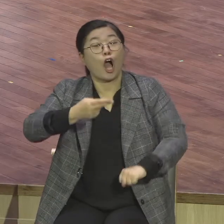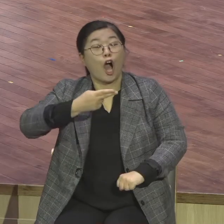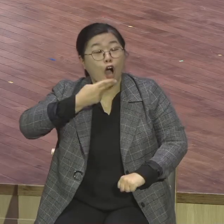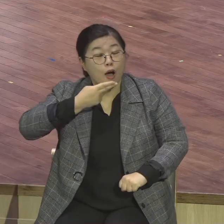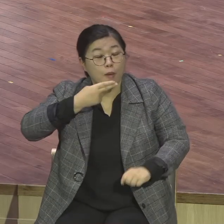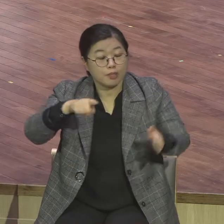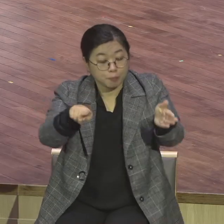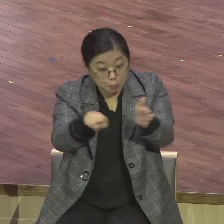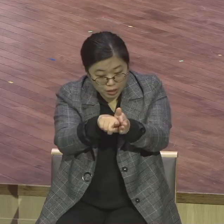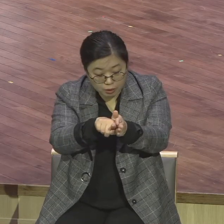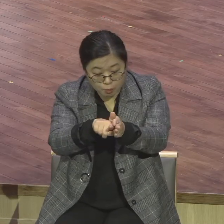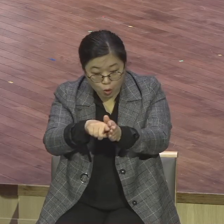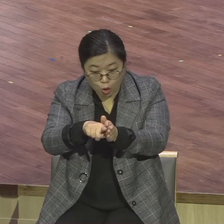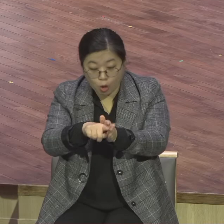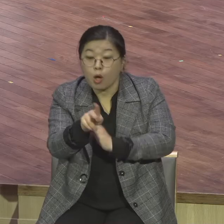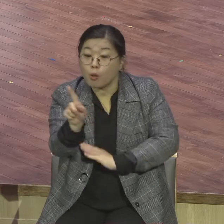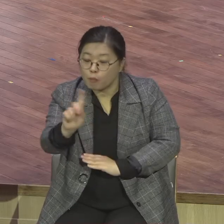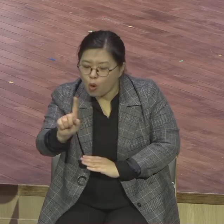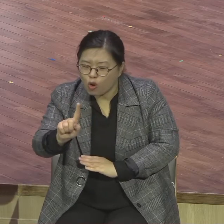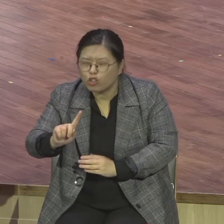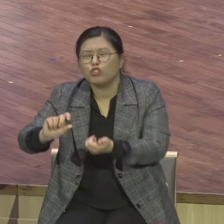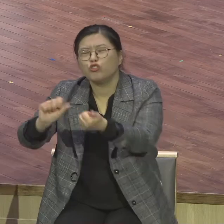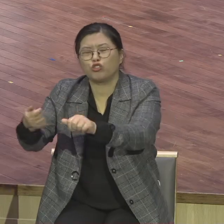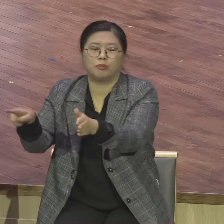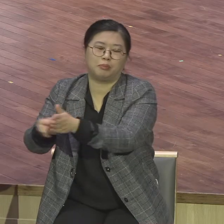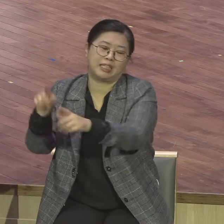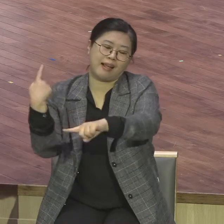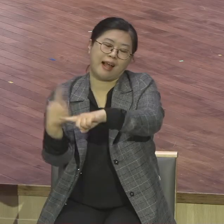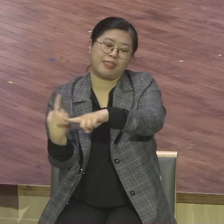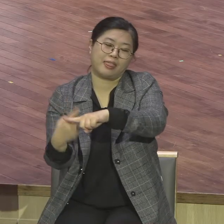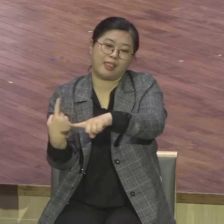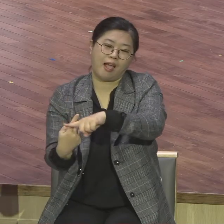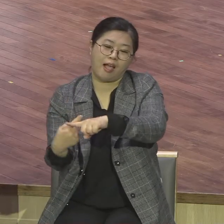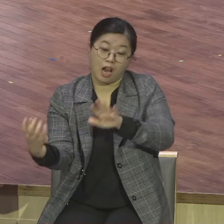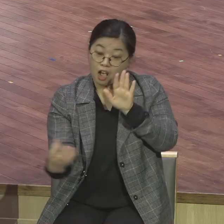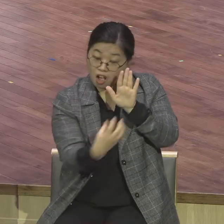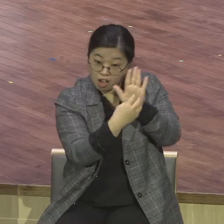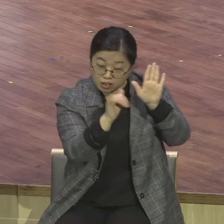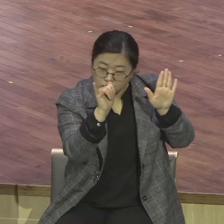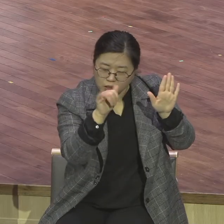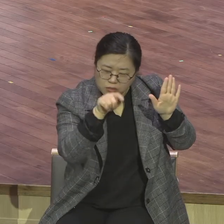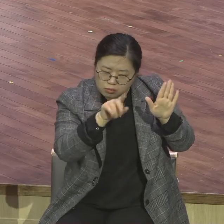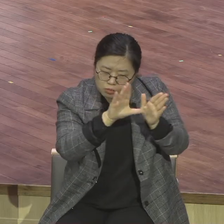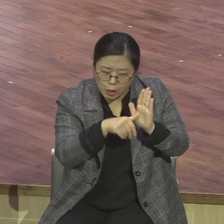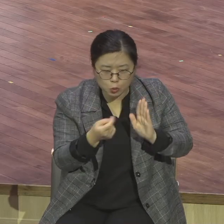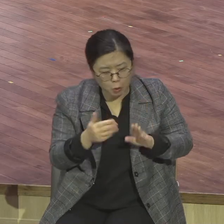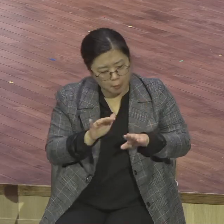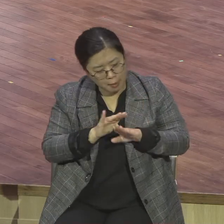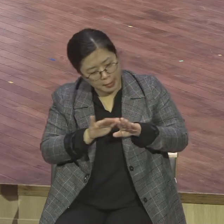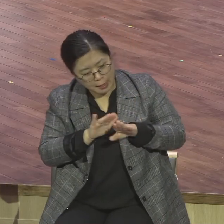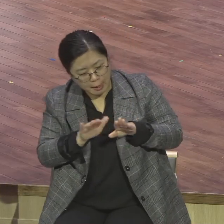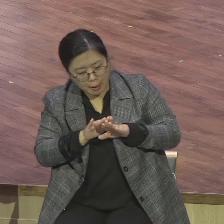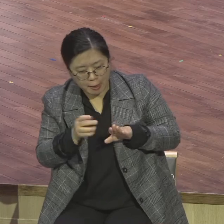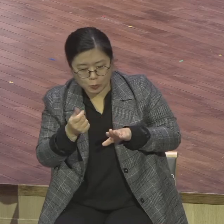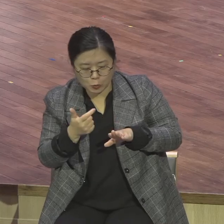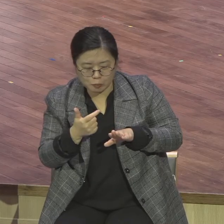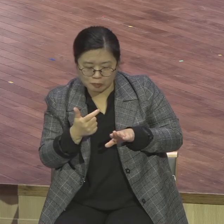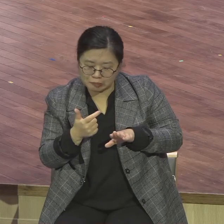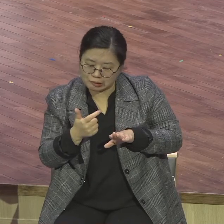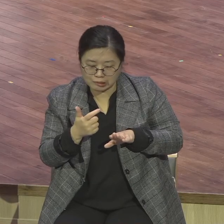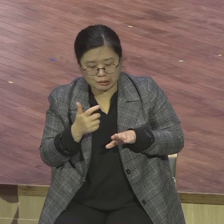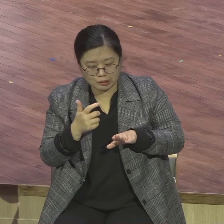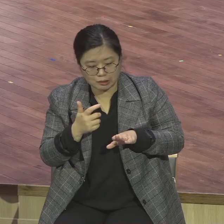이 말씀 때문에 오해 소지가 많이 있죠. 구원이 행함으로 얻냐 라는